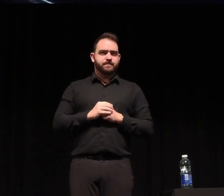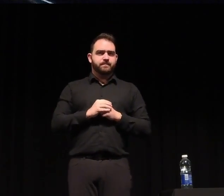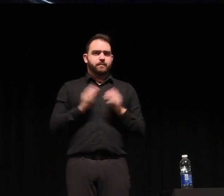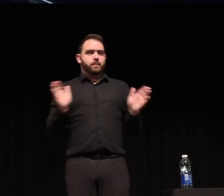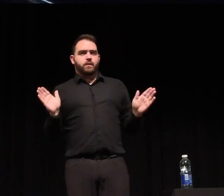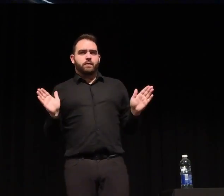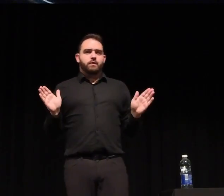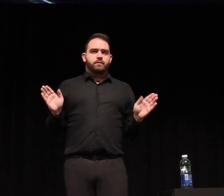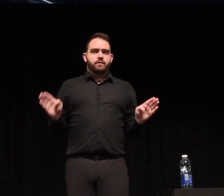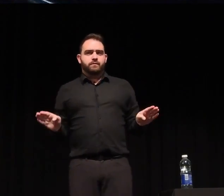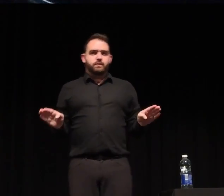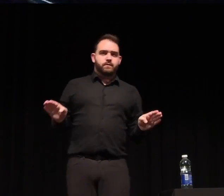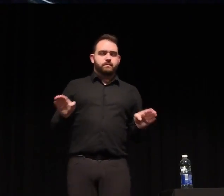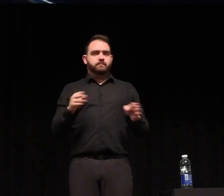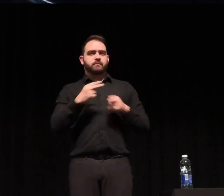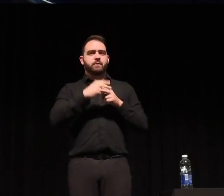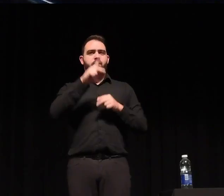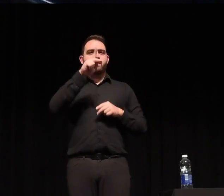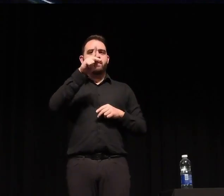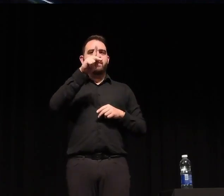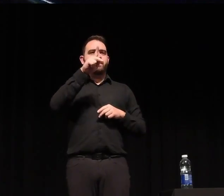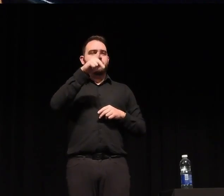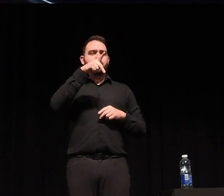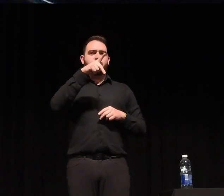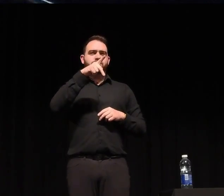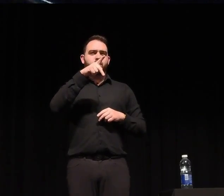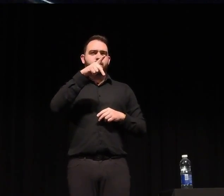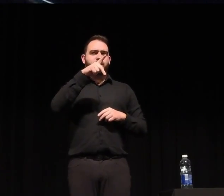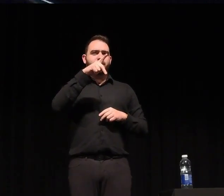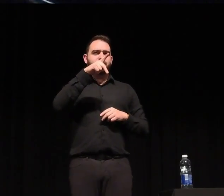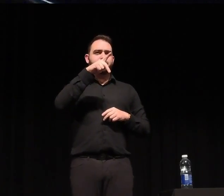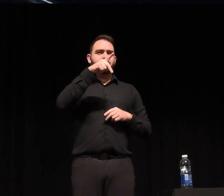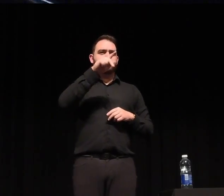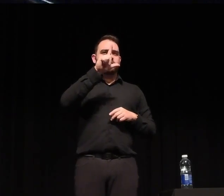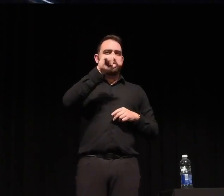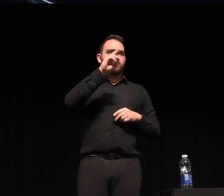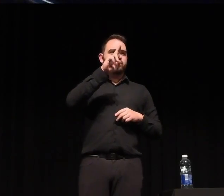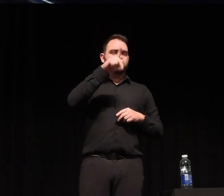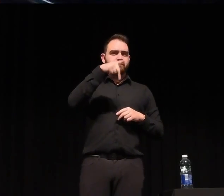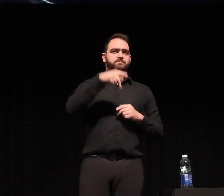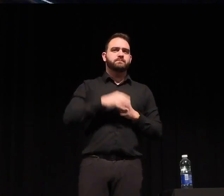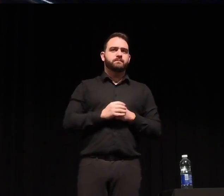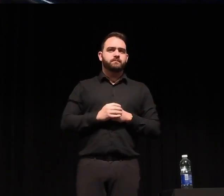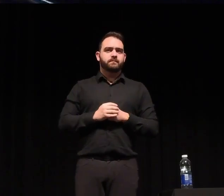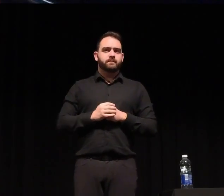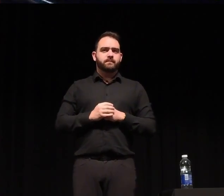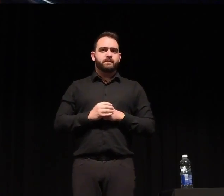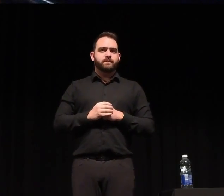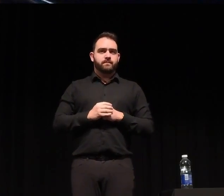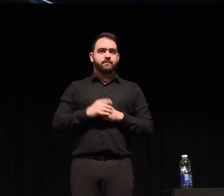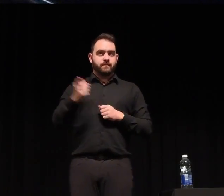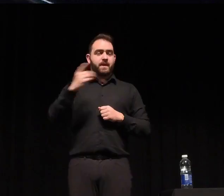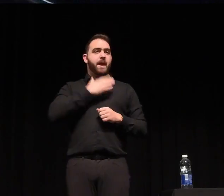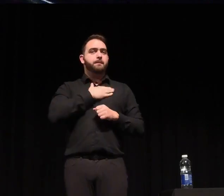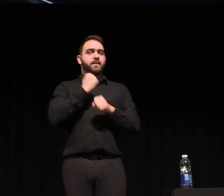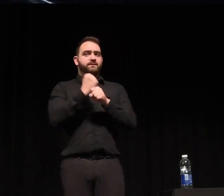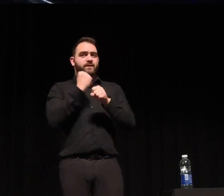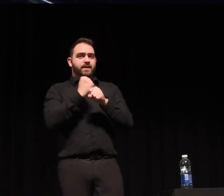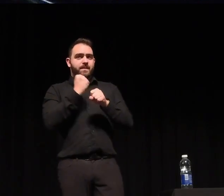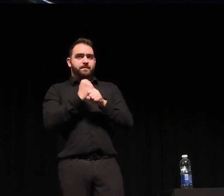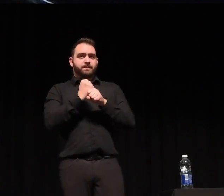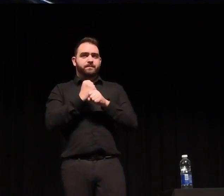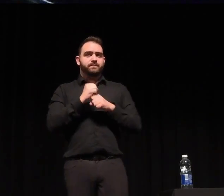N-I-J-I-K. Nijig. Et Nijig, il aime travailler, mais il aime surtout